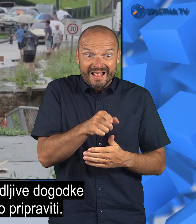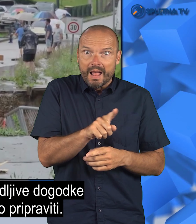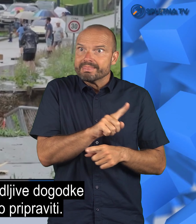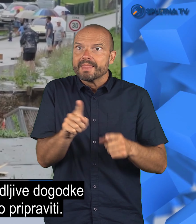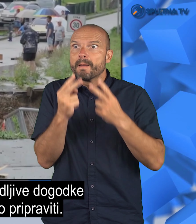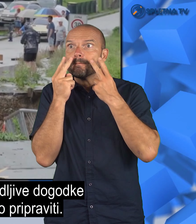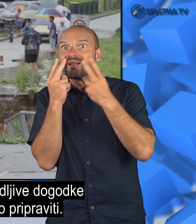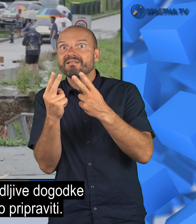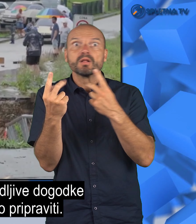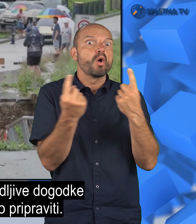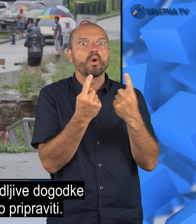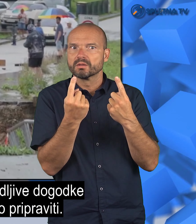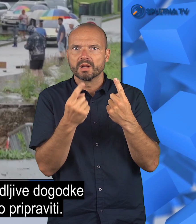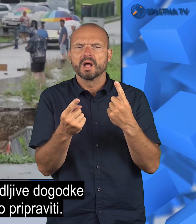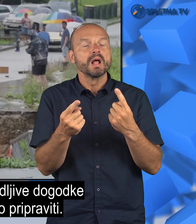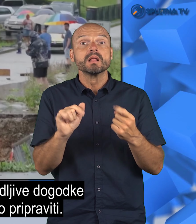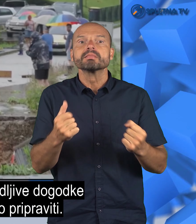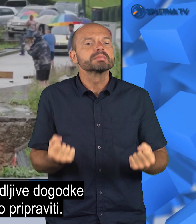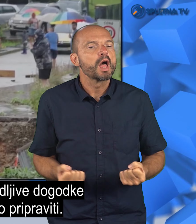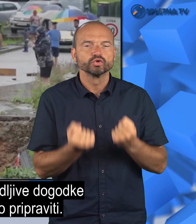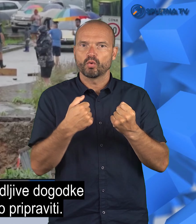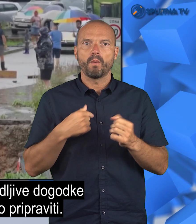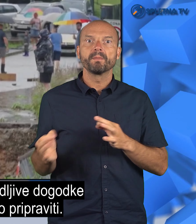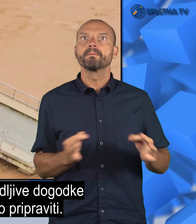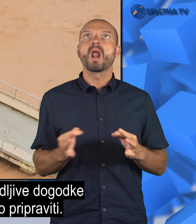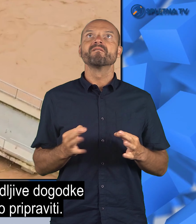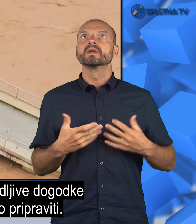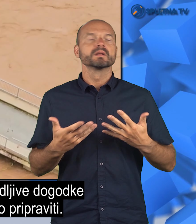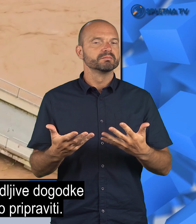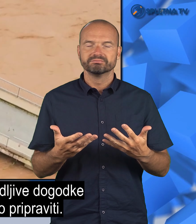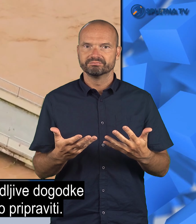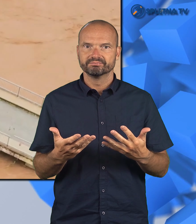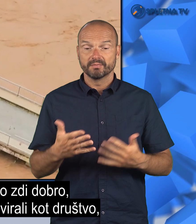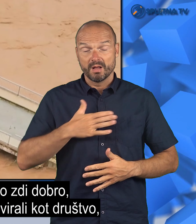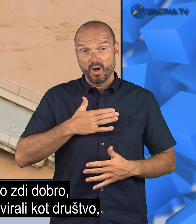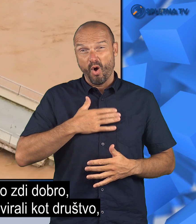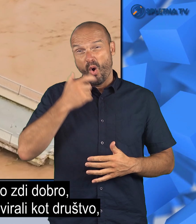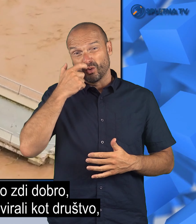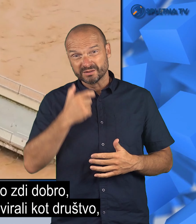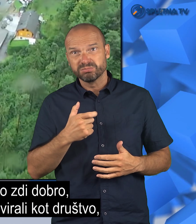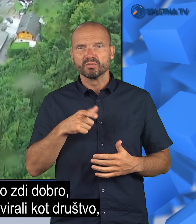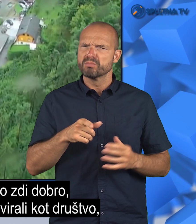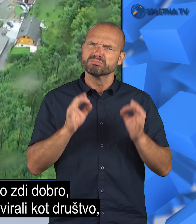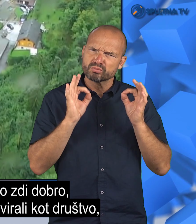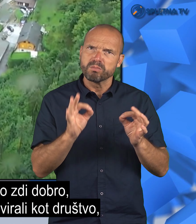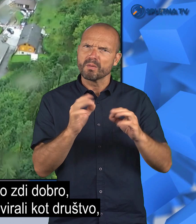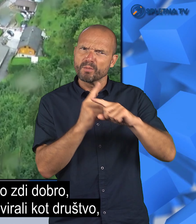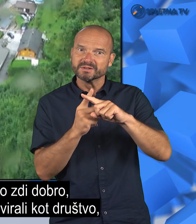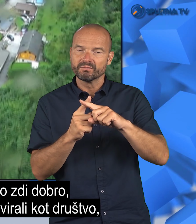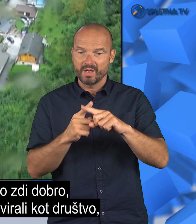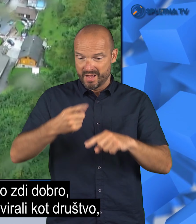Za take nepredvidljive dogodke se je v bistvu res težko pripraviti. Meni se osebno zelo dobro